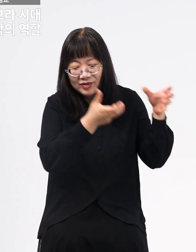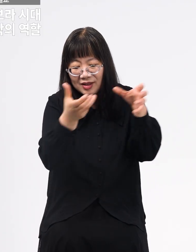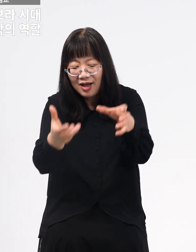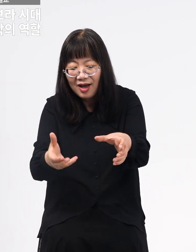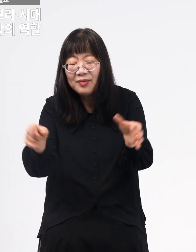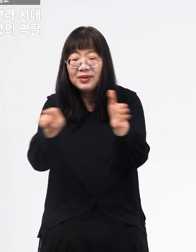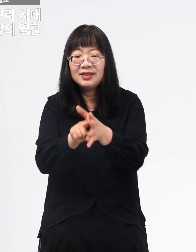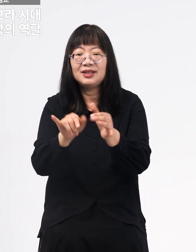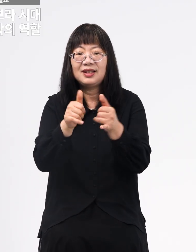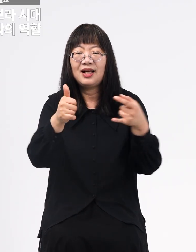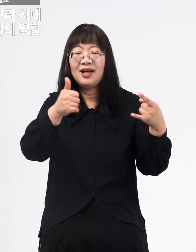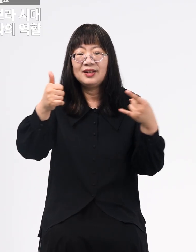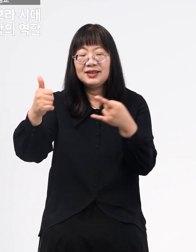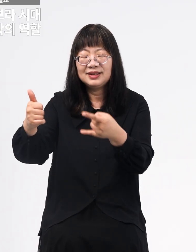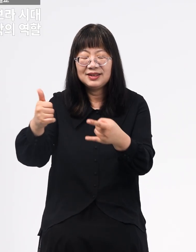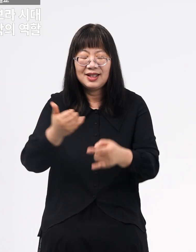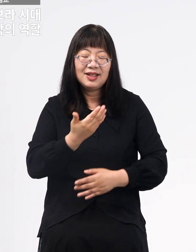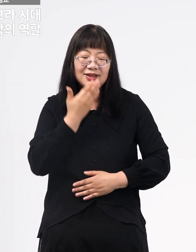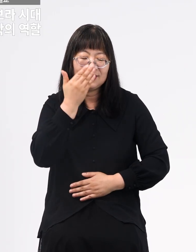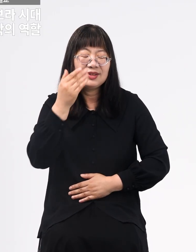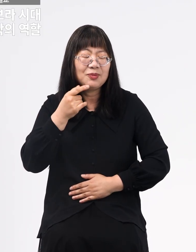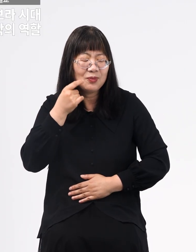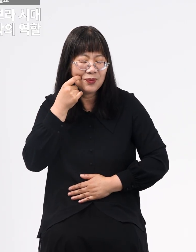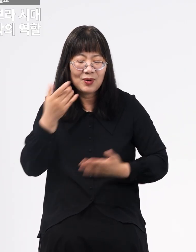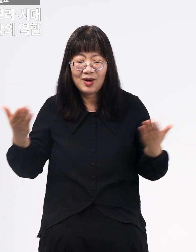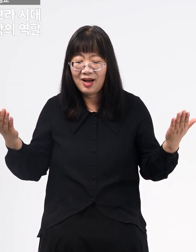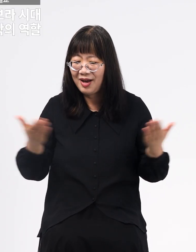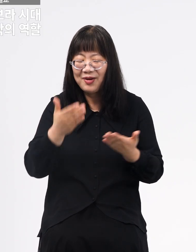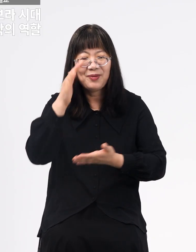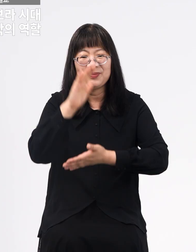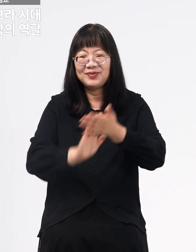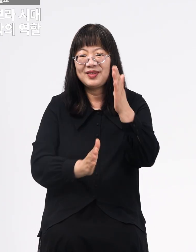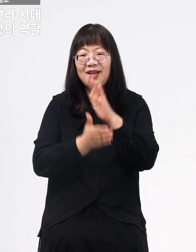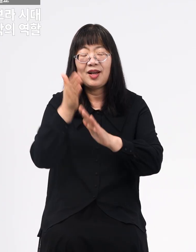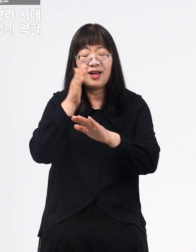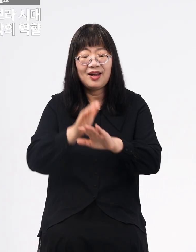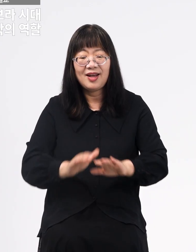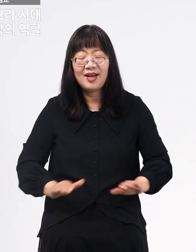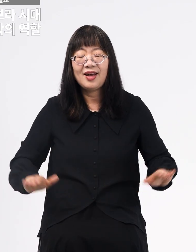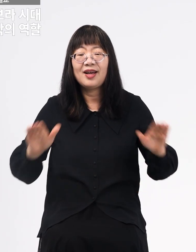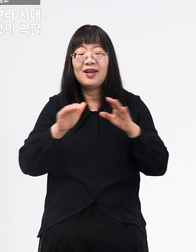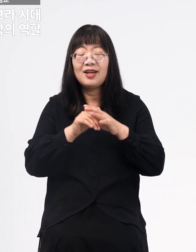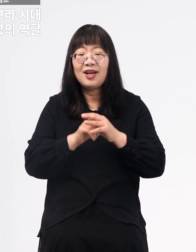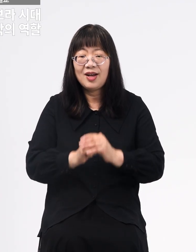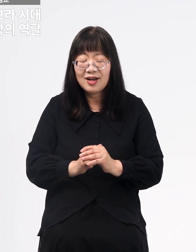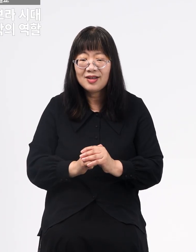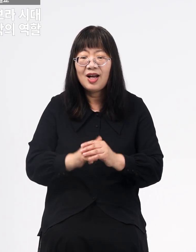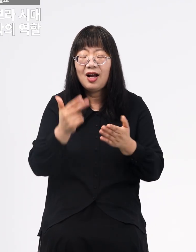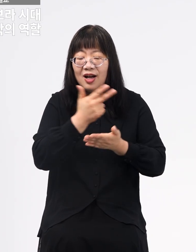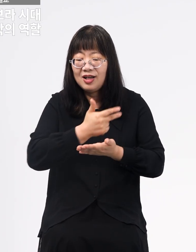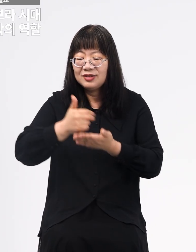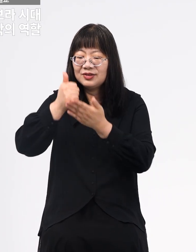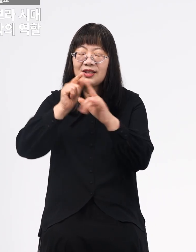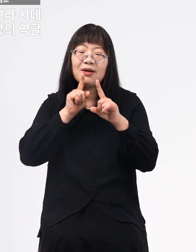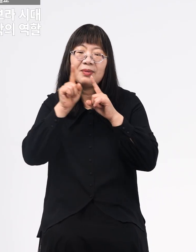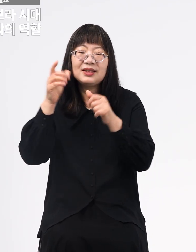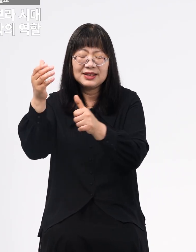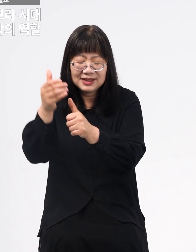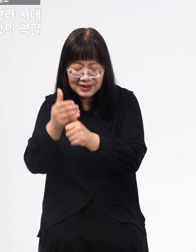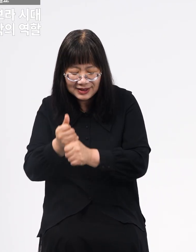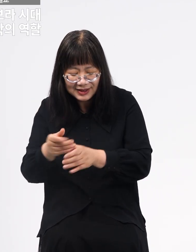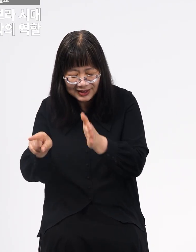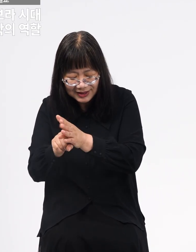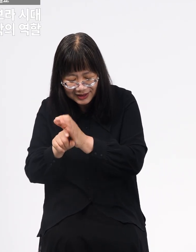믿는 자에게 주시는 자. 후렴만 주의 말씀 의지하여, 주의